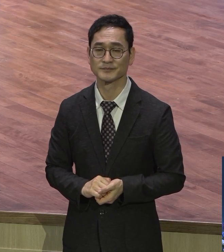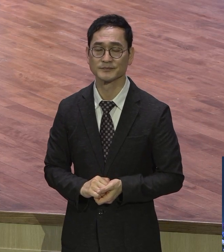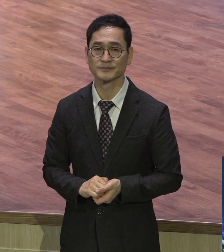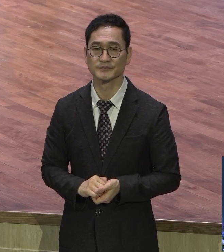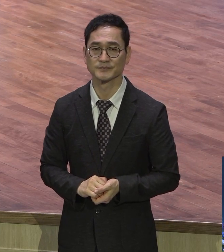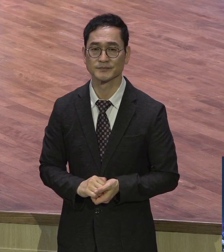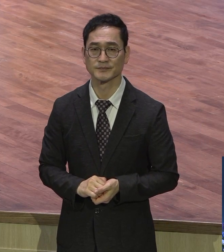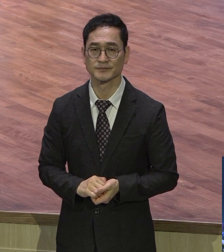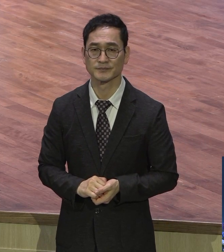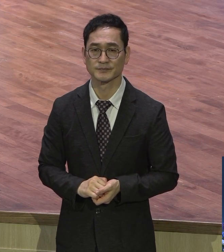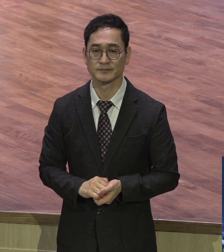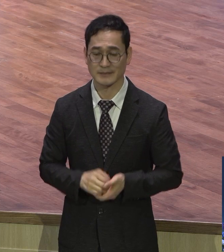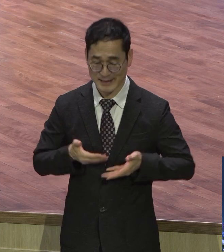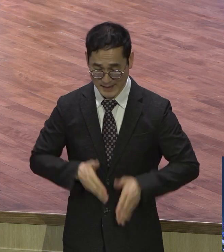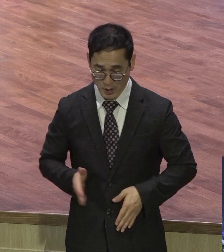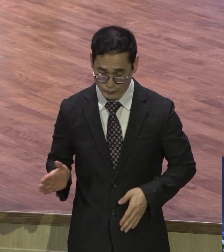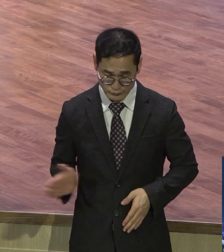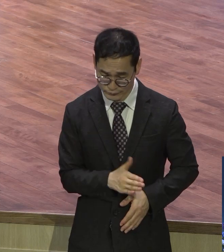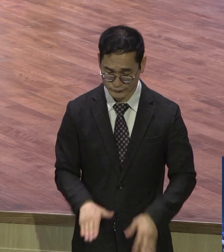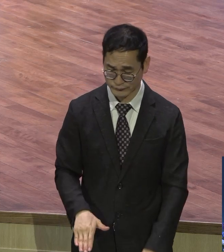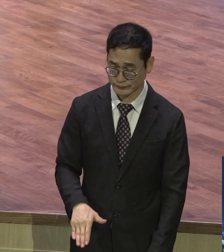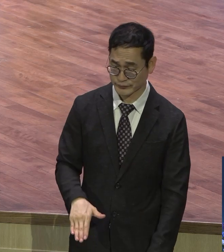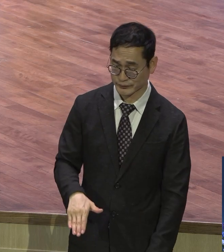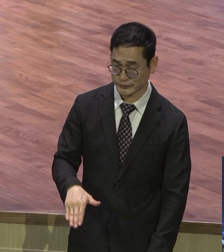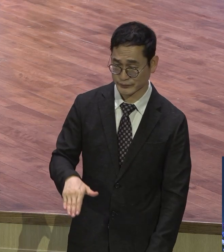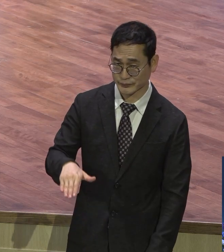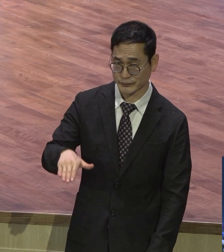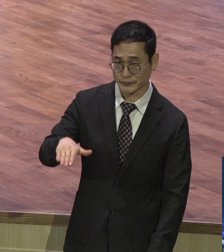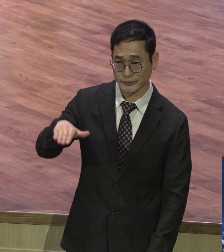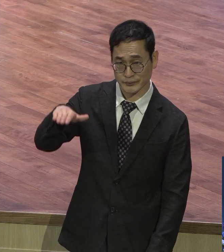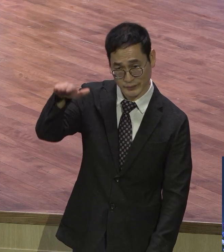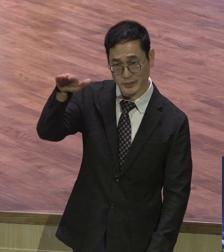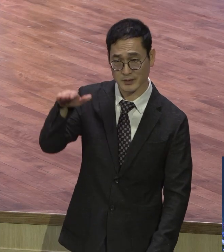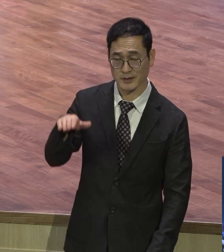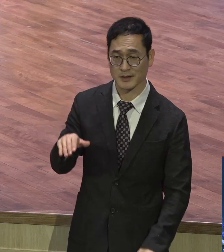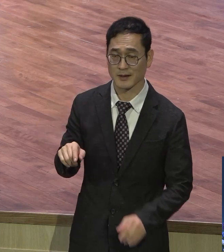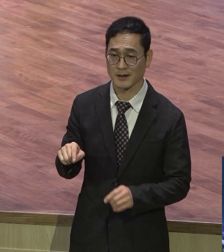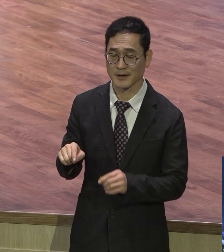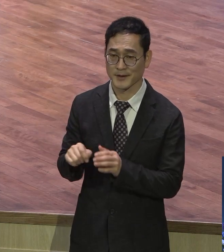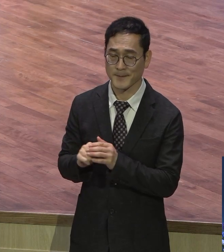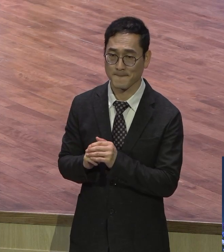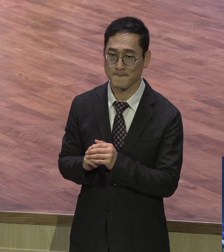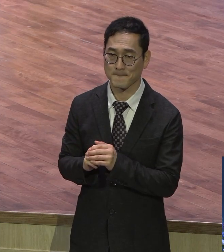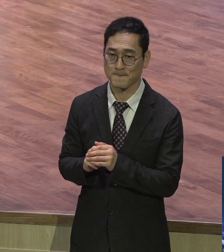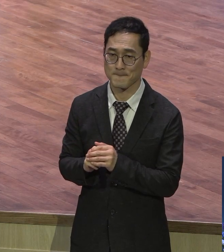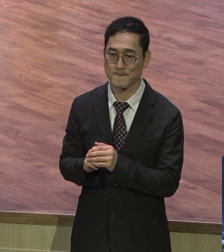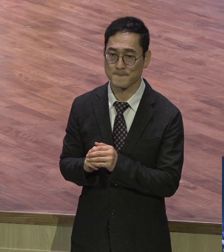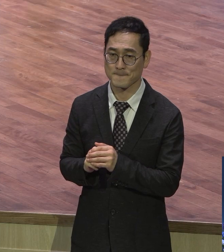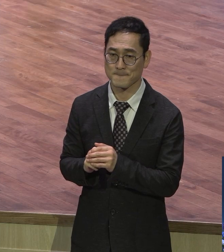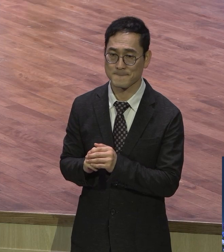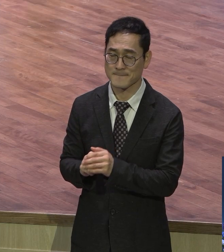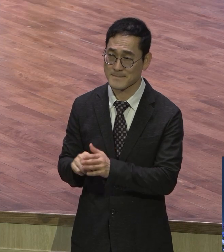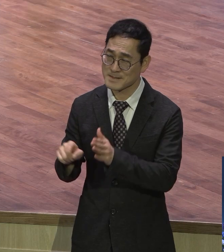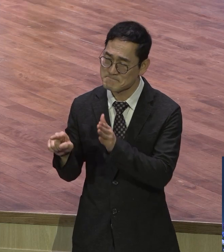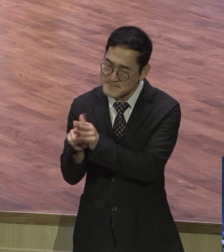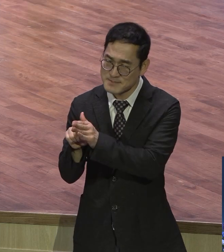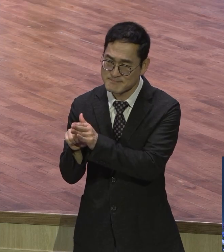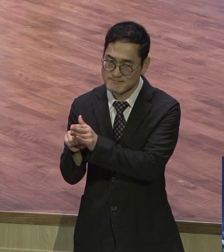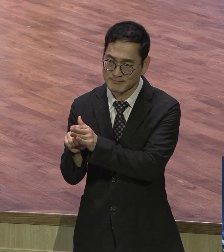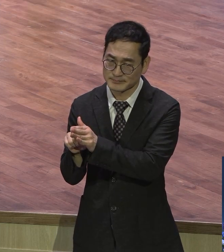나같이 모테로부터 이렇게 제가 3대째니까요 그렇게 한 우리 교인들 얼마나 있겠어요